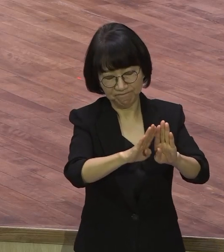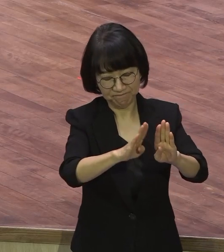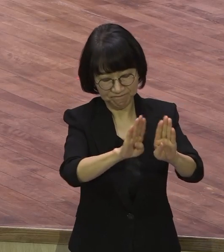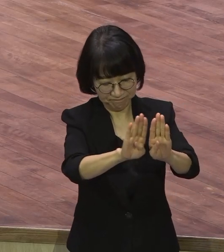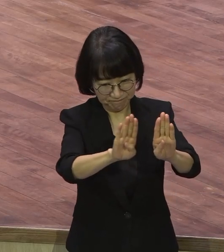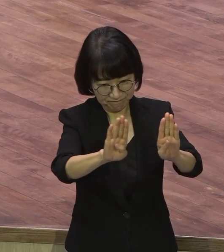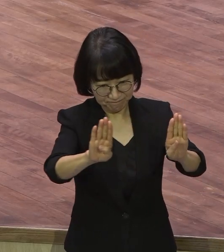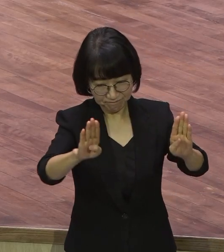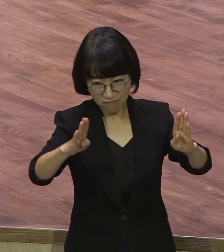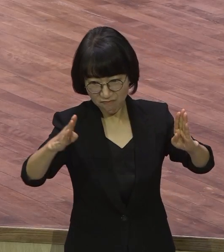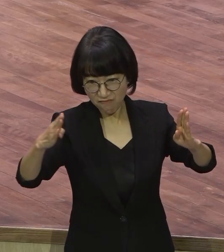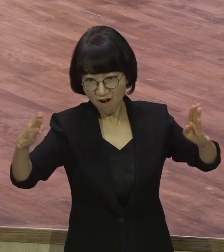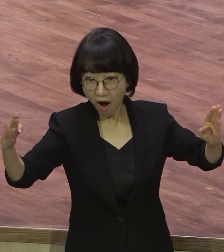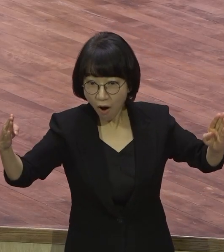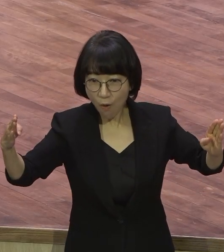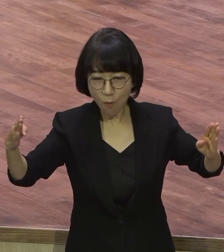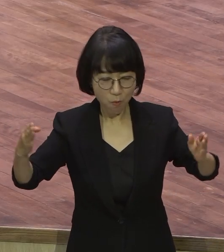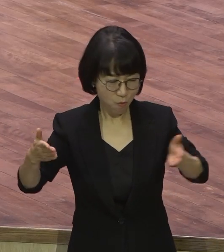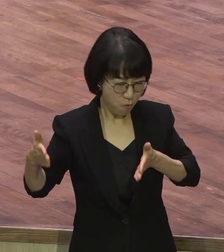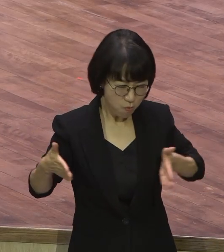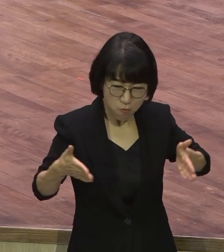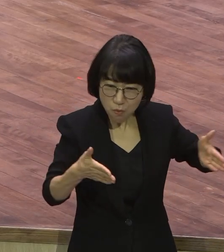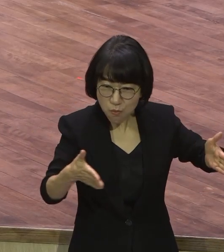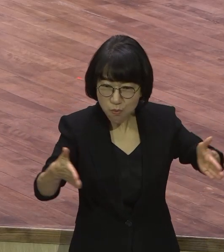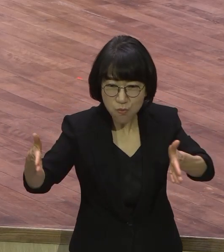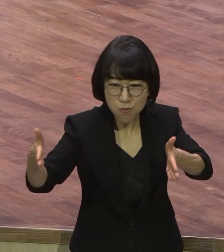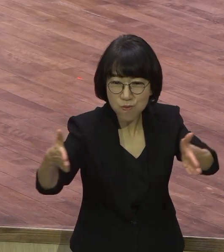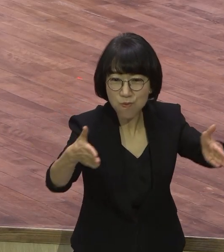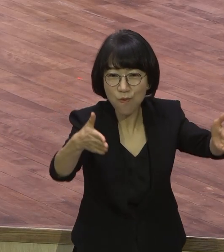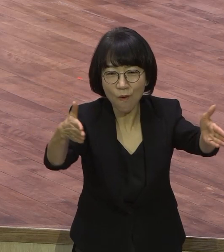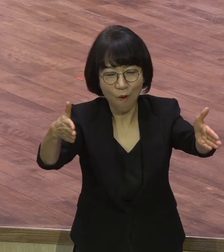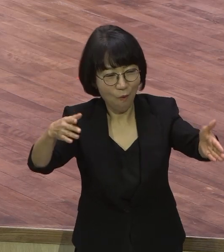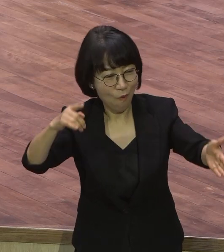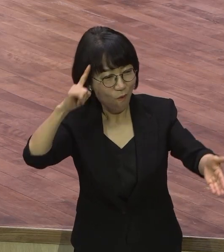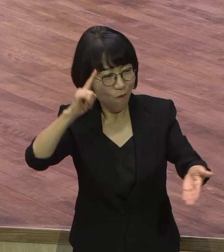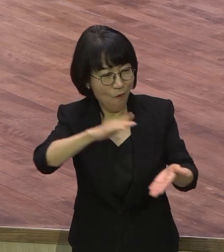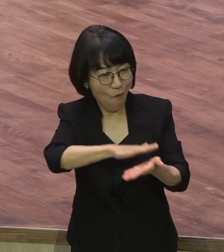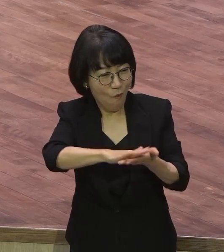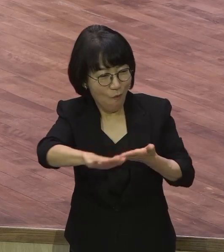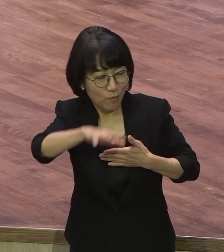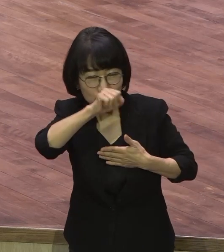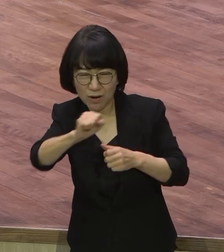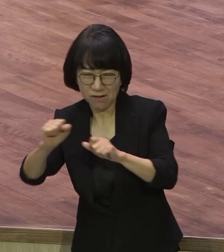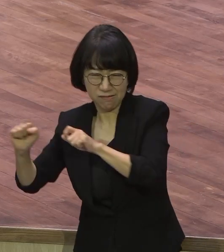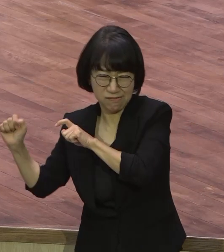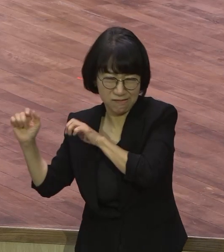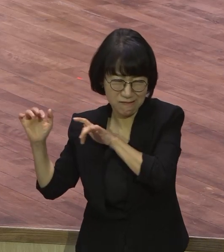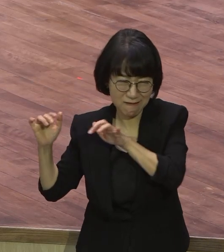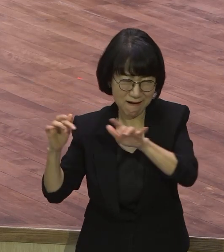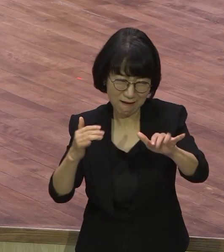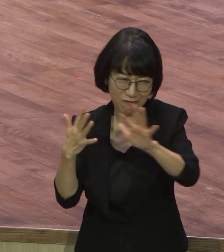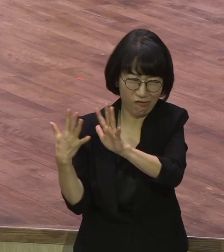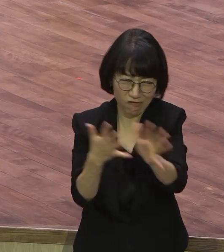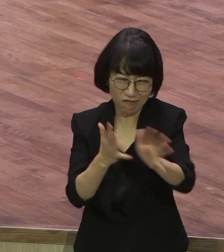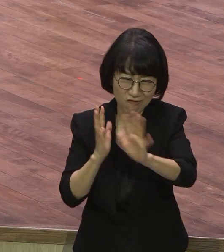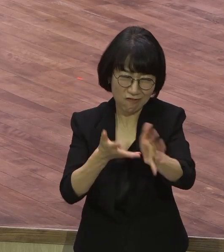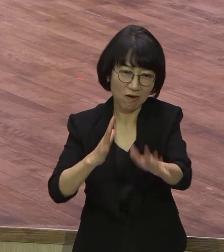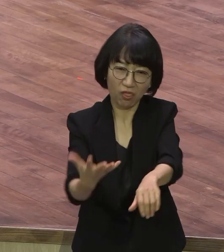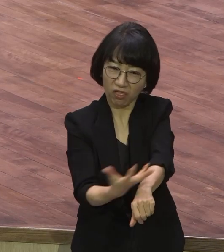들어간 자가 많다 그랬죠. 되게 넓고 시원하니까 많이 간다. 사실 장식이